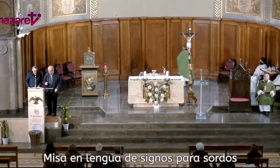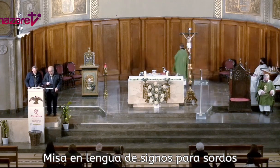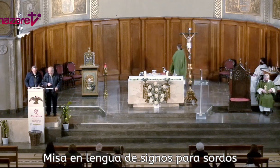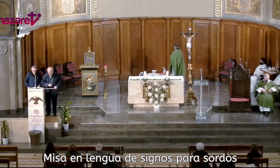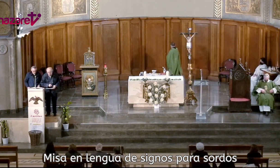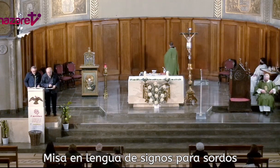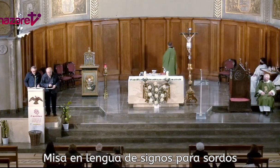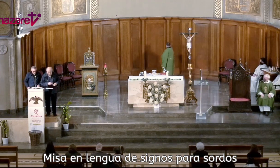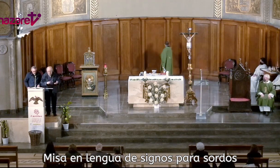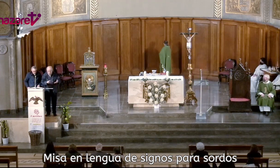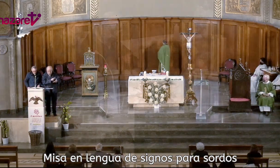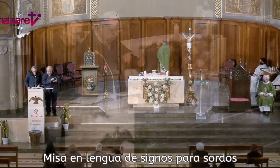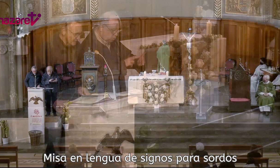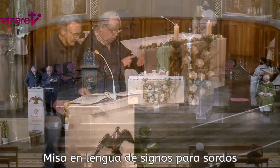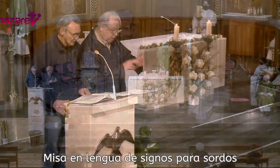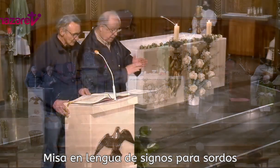Lectura del libro del Eclesiástico.